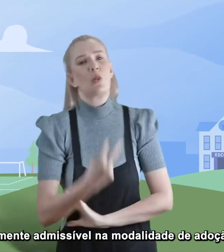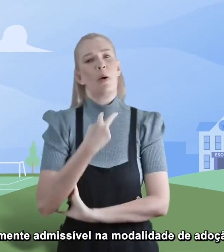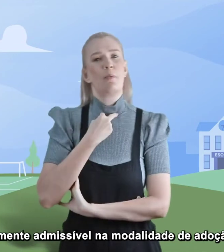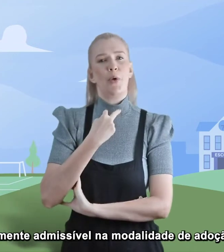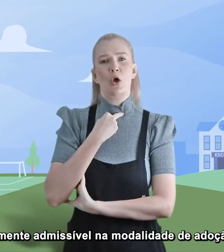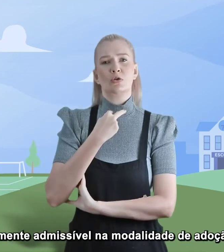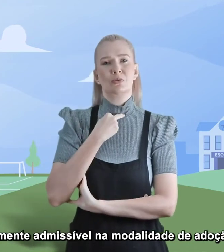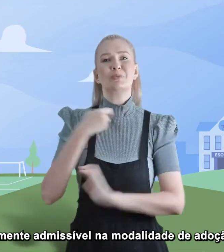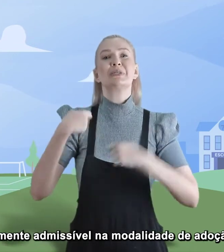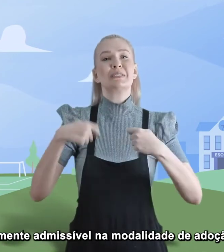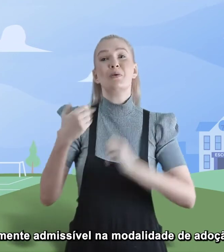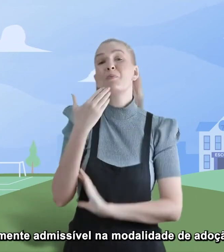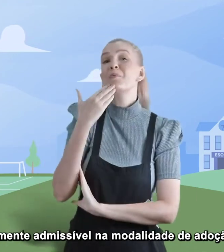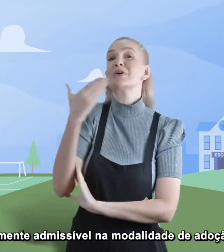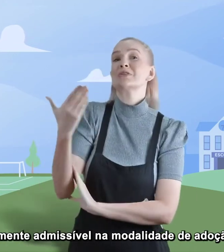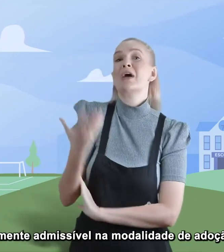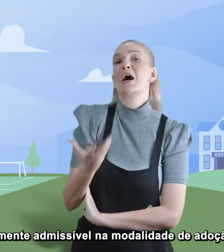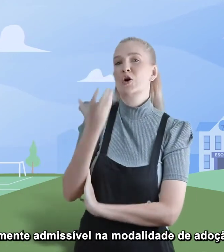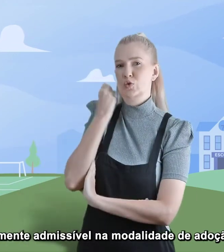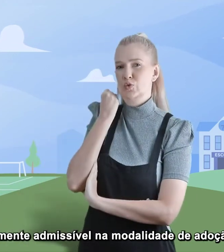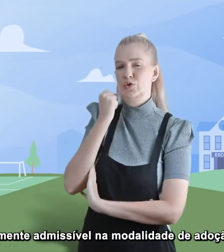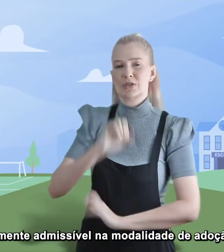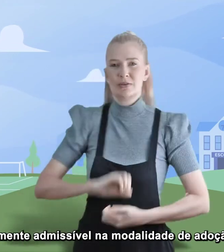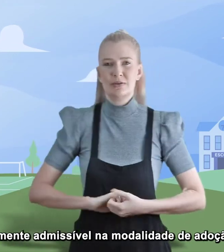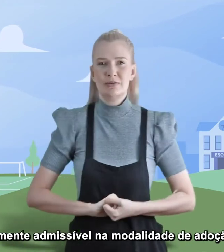na modalidade de adoção.